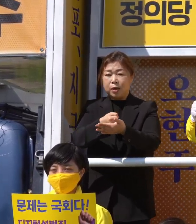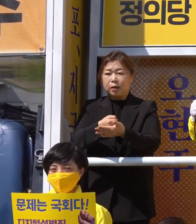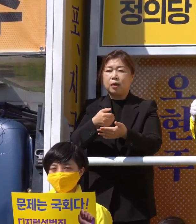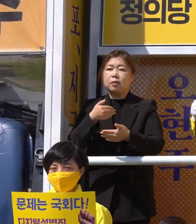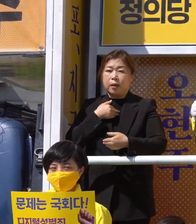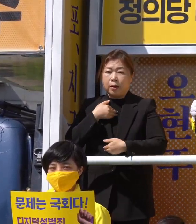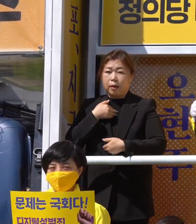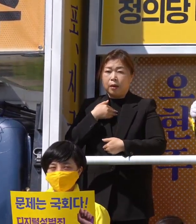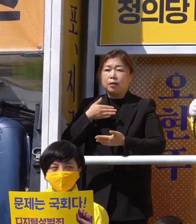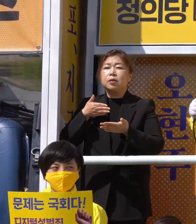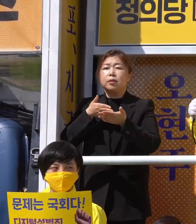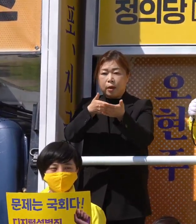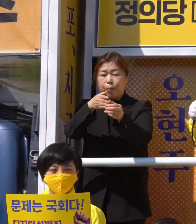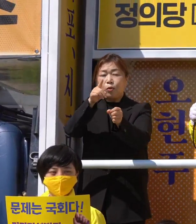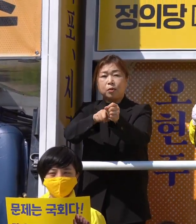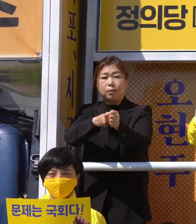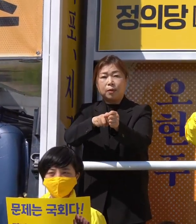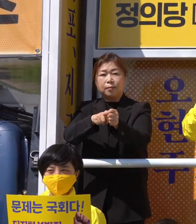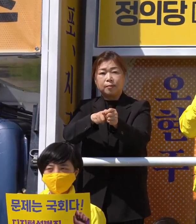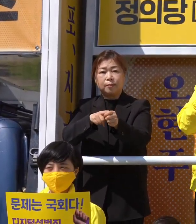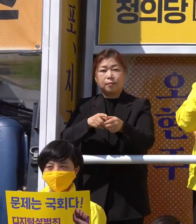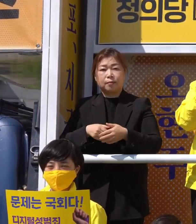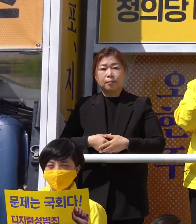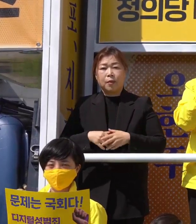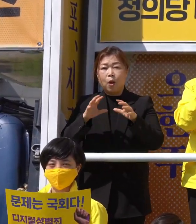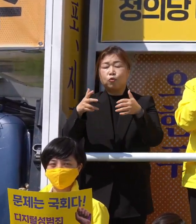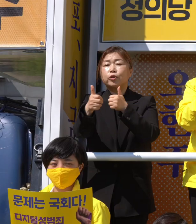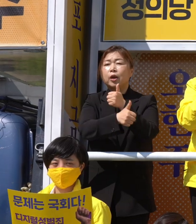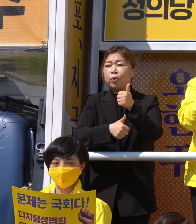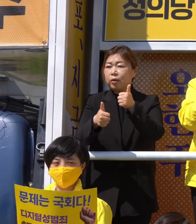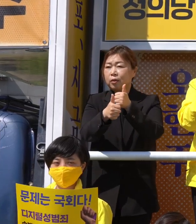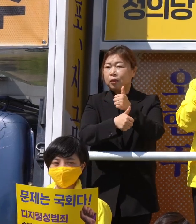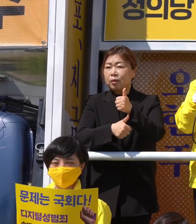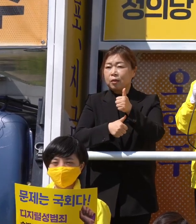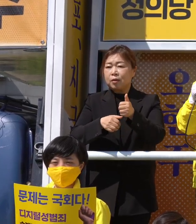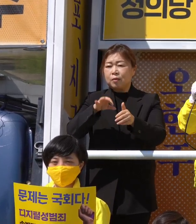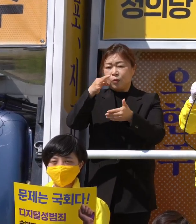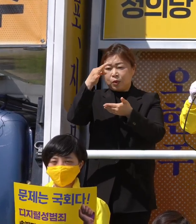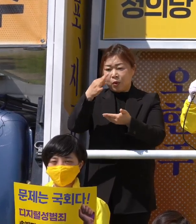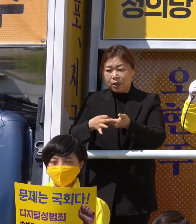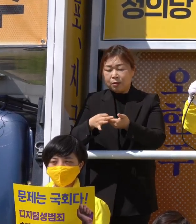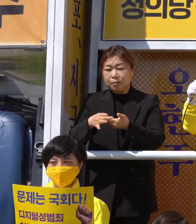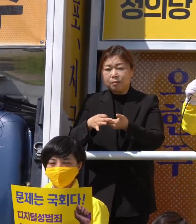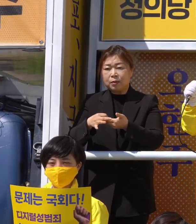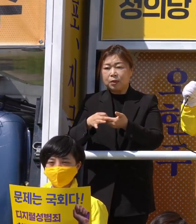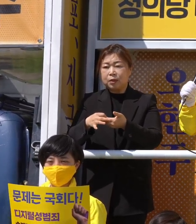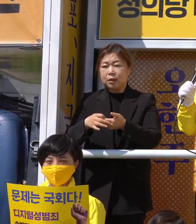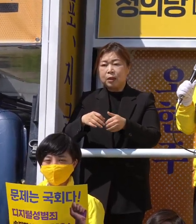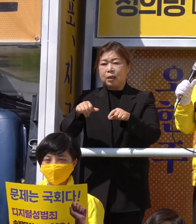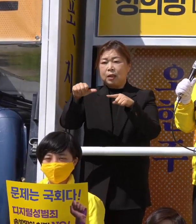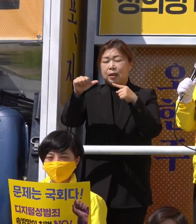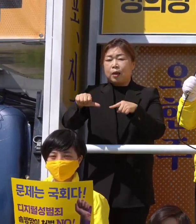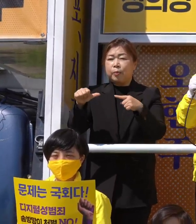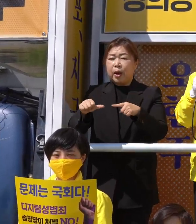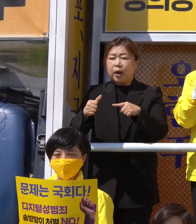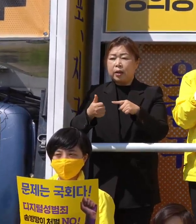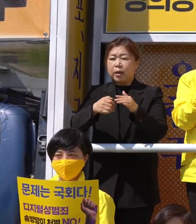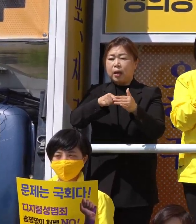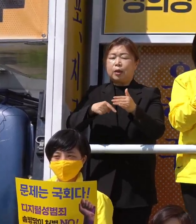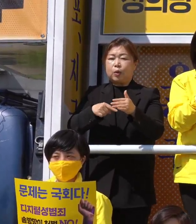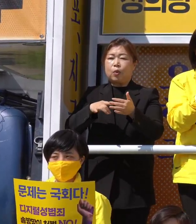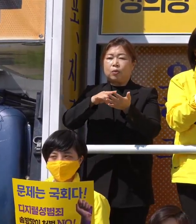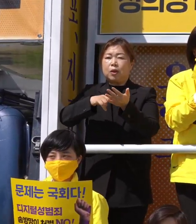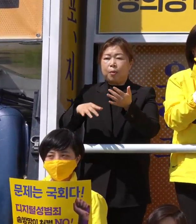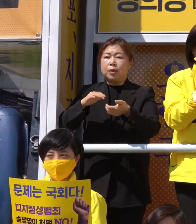제 제안의 취지입니다. 국회의원 최저임금의 5배 이내로 세비를 제한해야